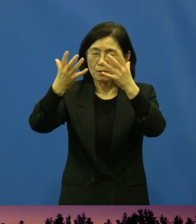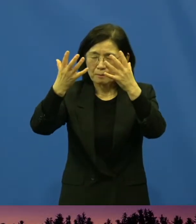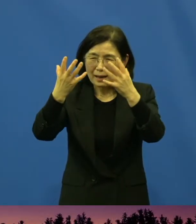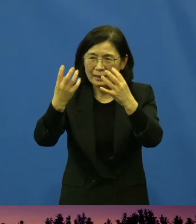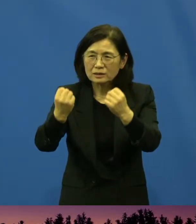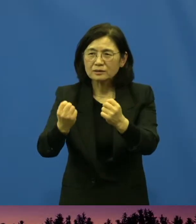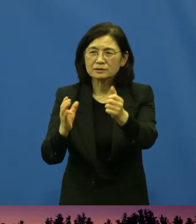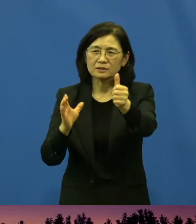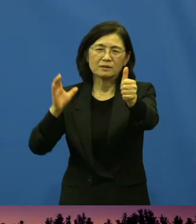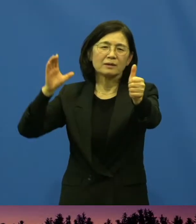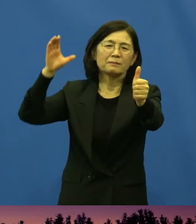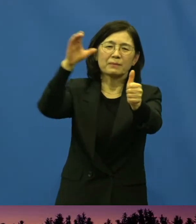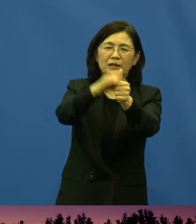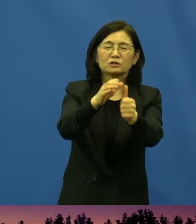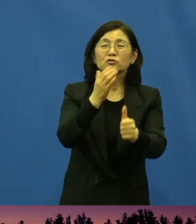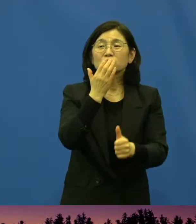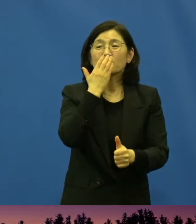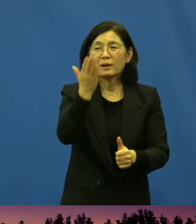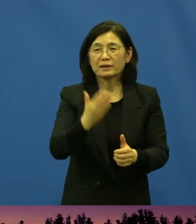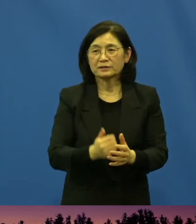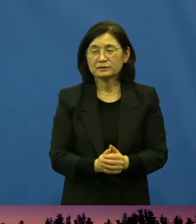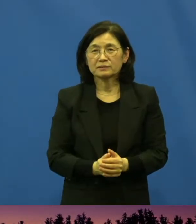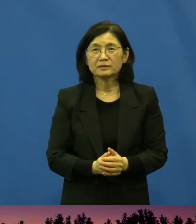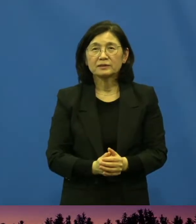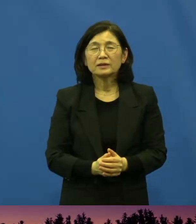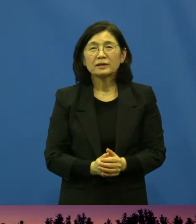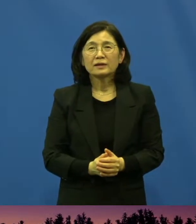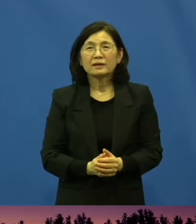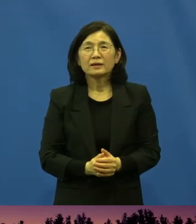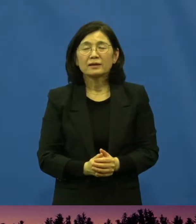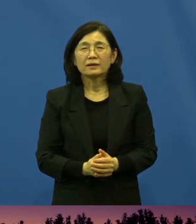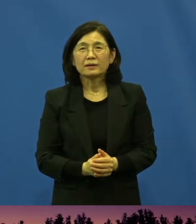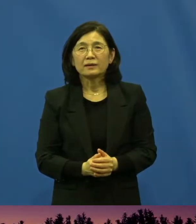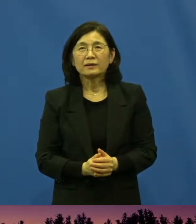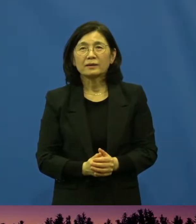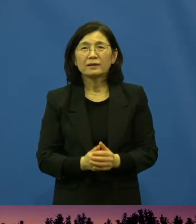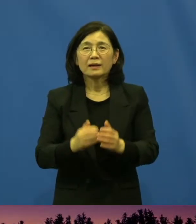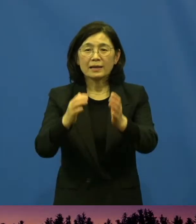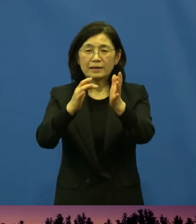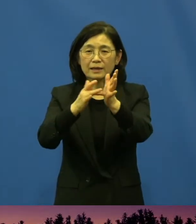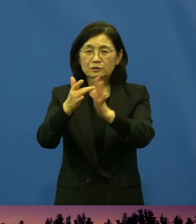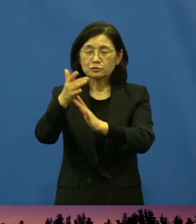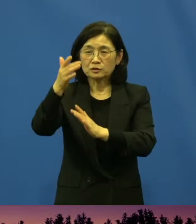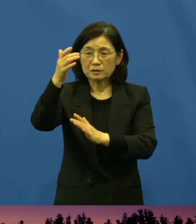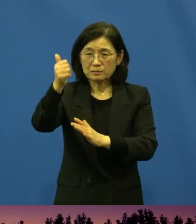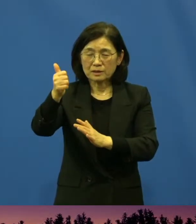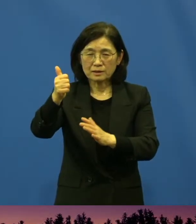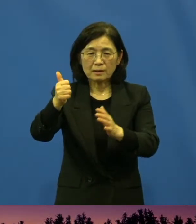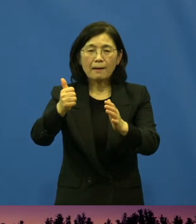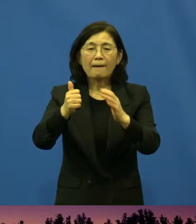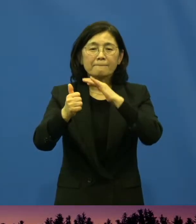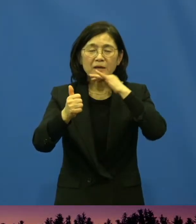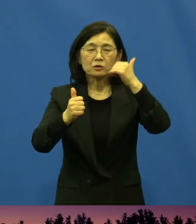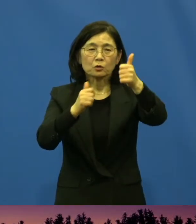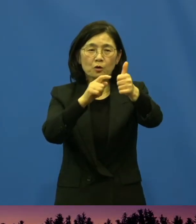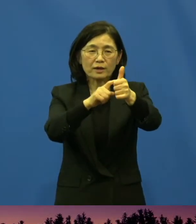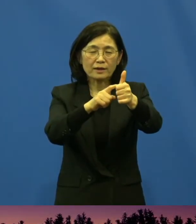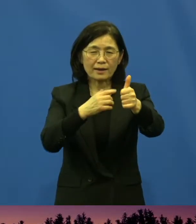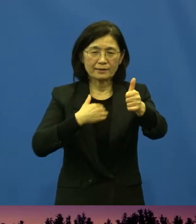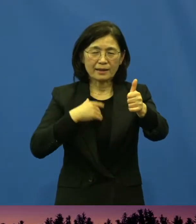그래서 베드로에게 주님이 말씀하신 내 양을 먹이라, 그죠? 맡기잖아요, 그죠? 하나님께서